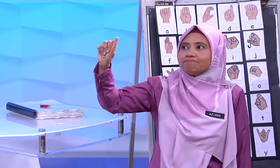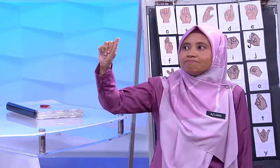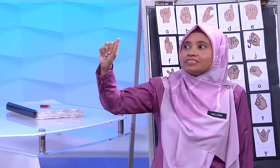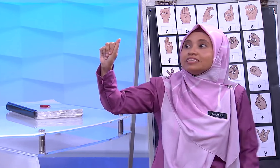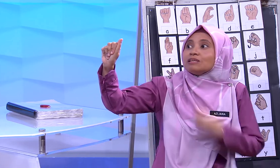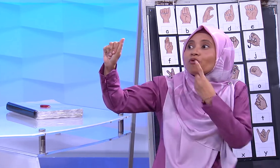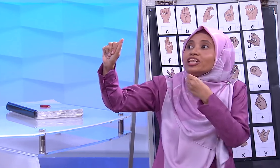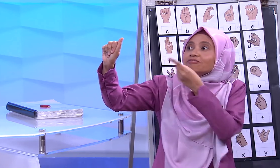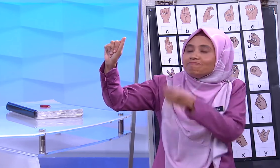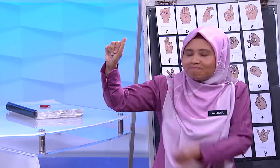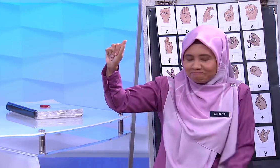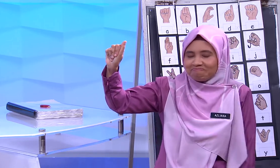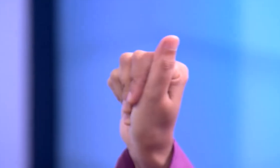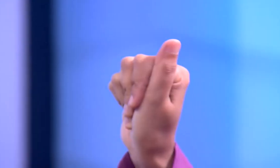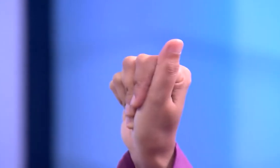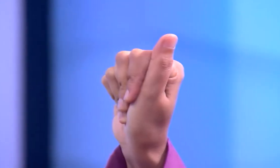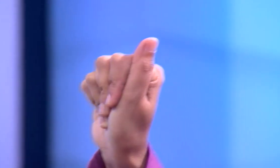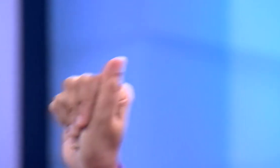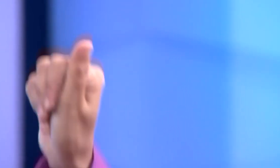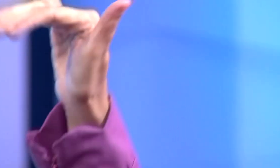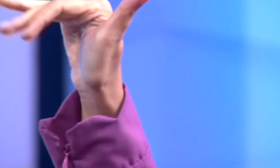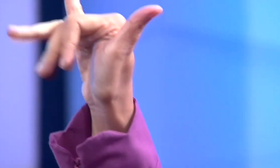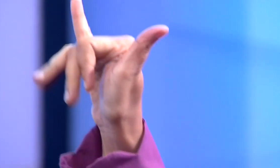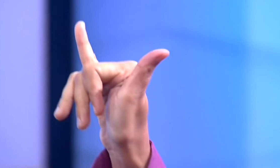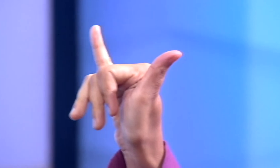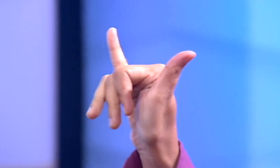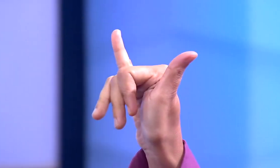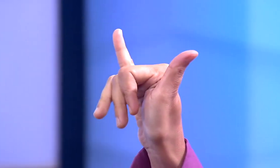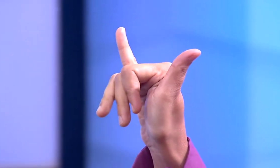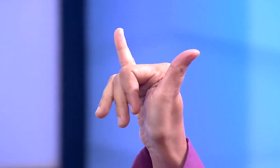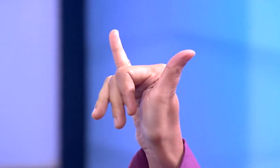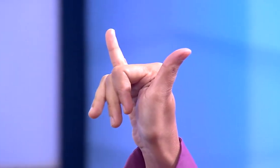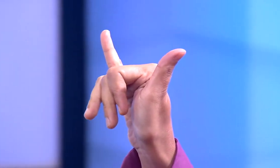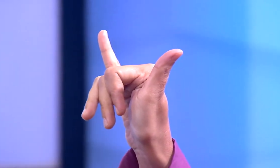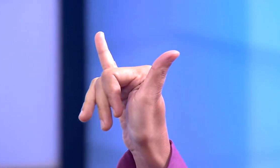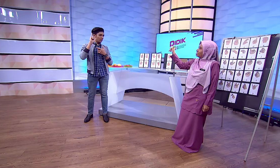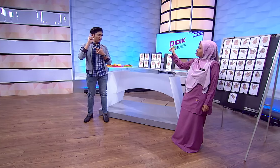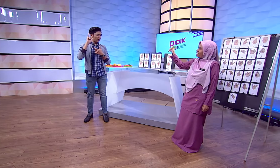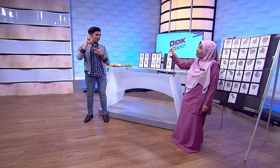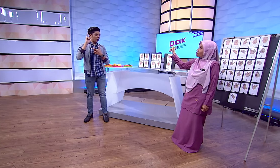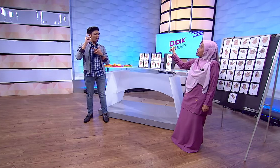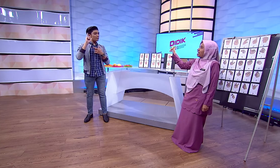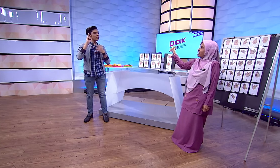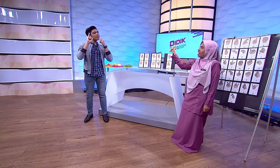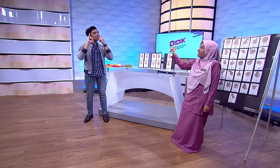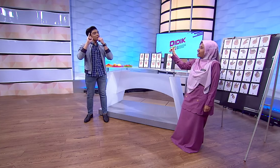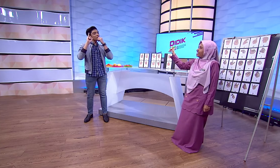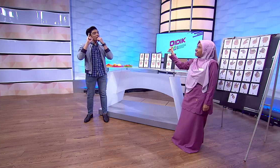di sebut-sebut Oke ini adalah cuek weh atuh Weh tadi